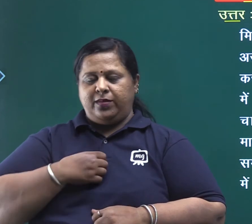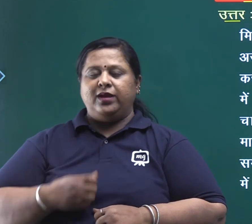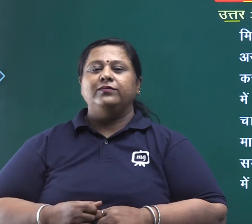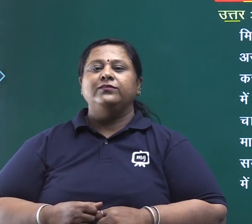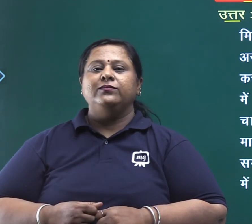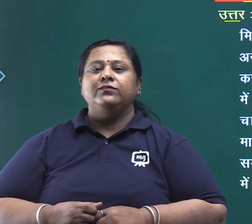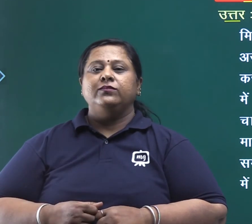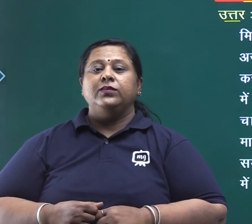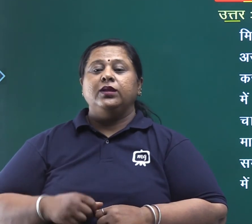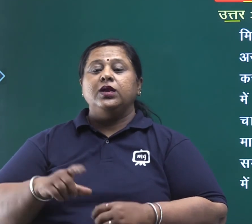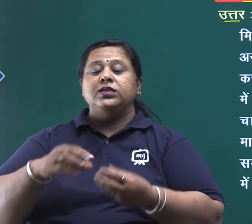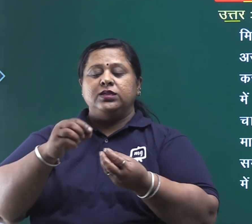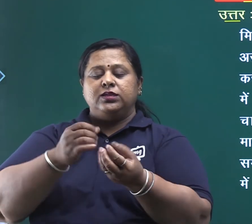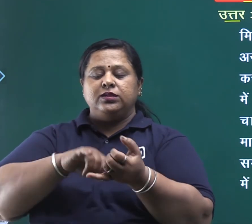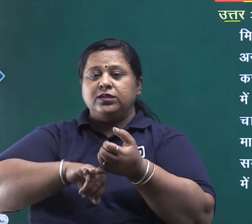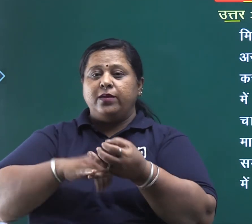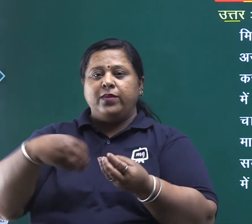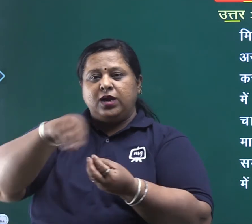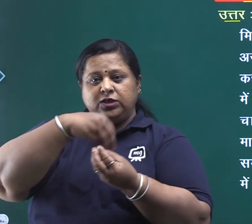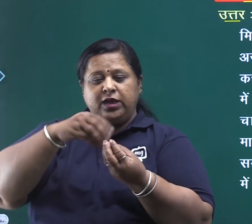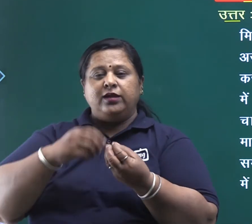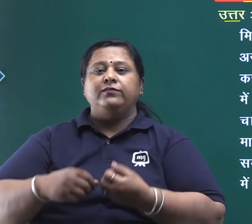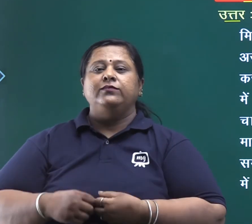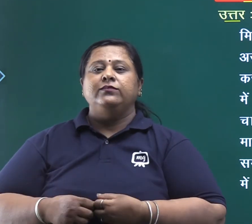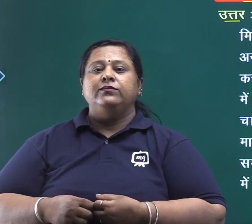हमें समाज के